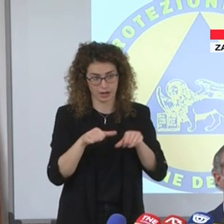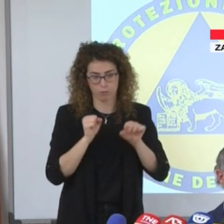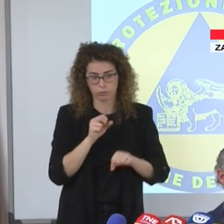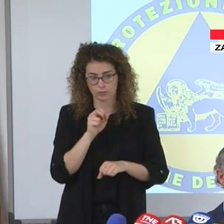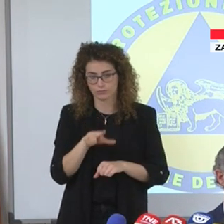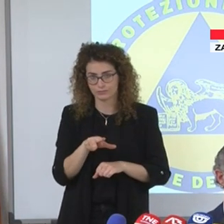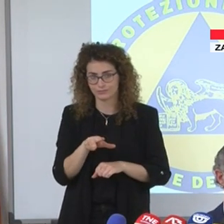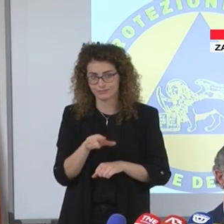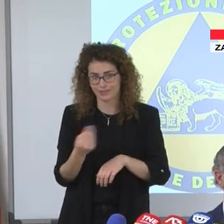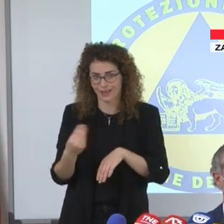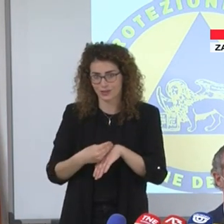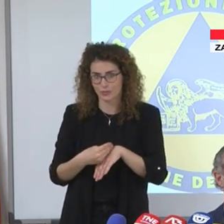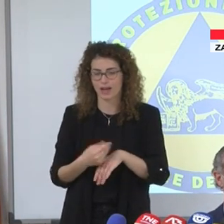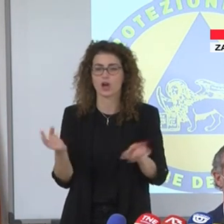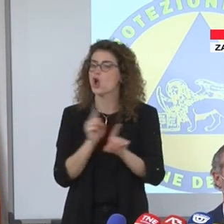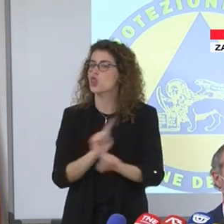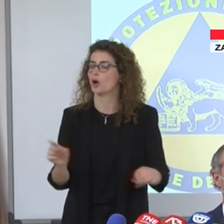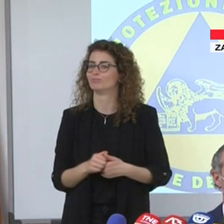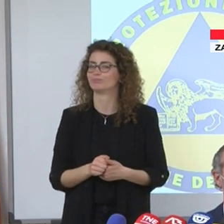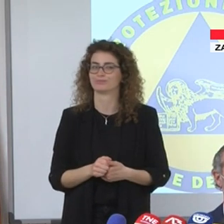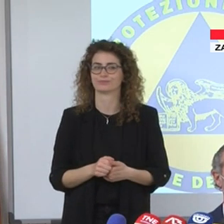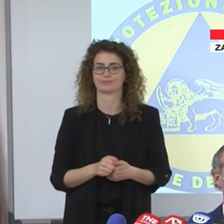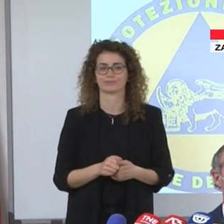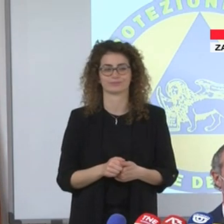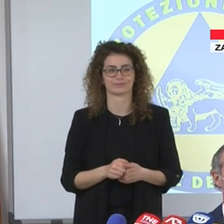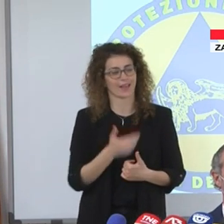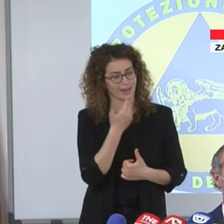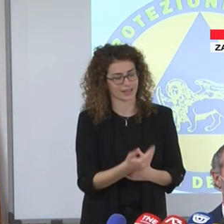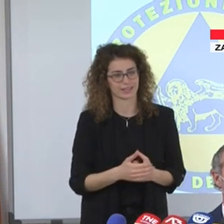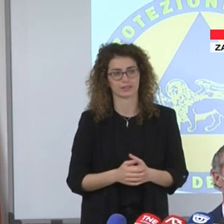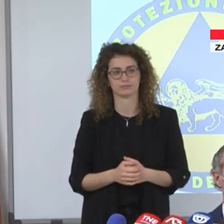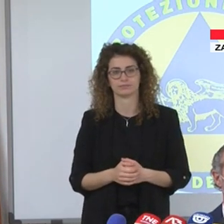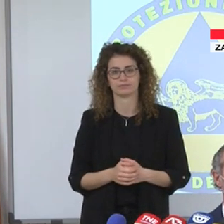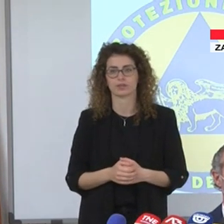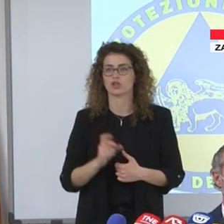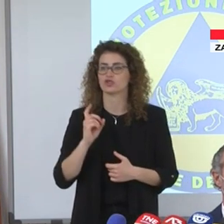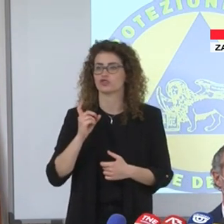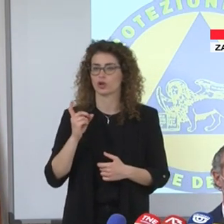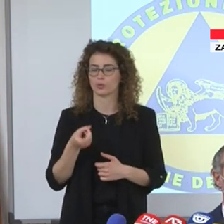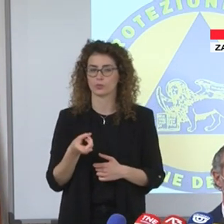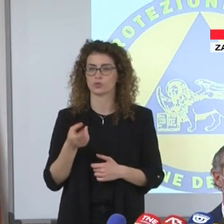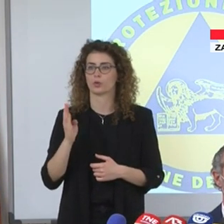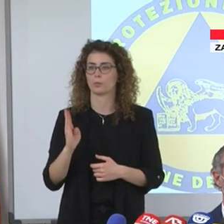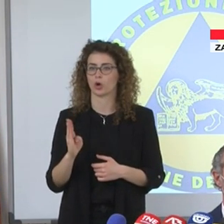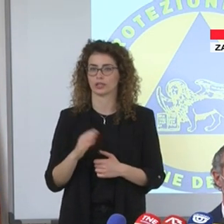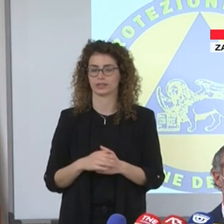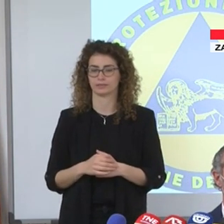qualcosa? No, prego. Okay. Grazie. Giacomuzzo e